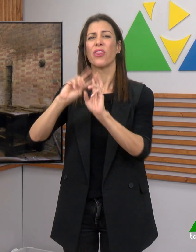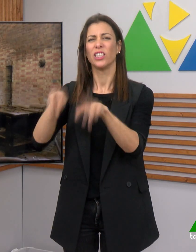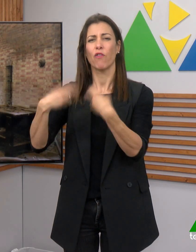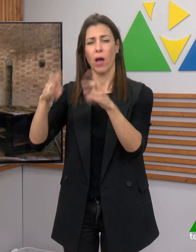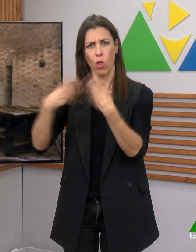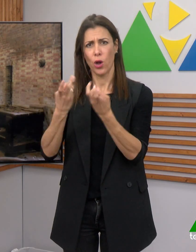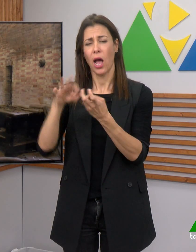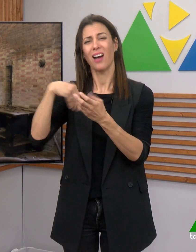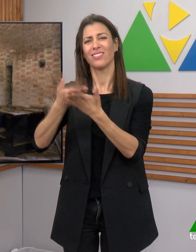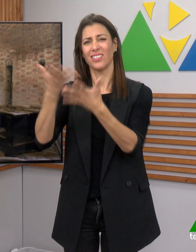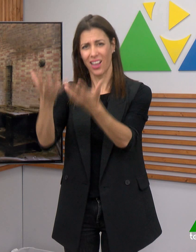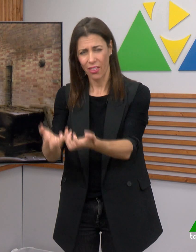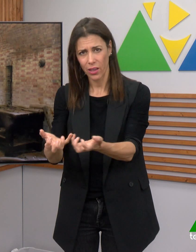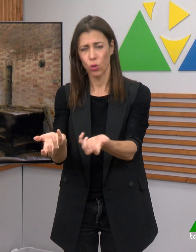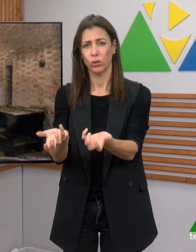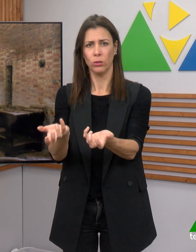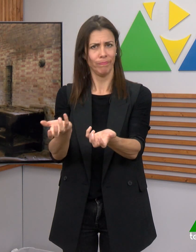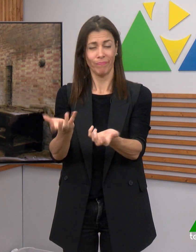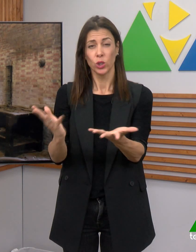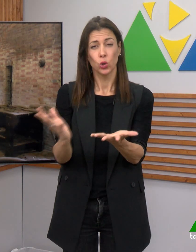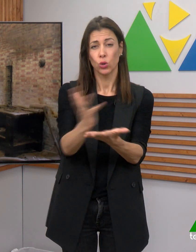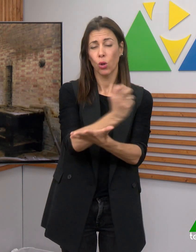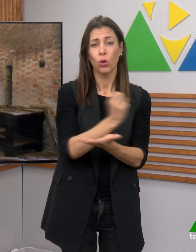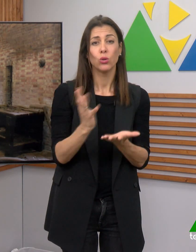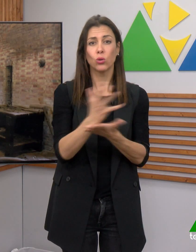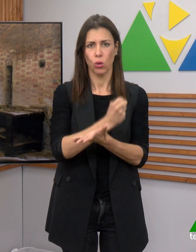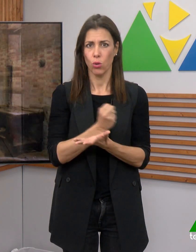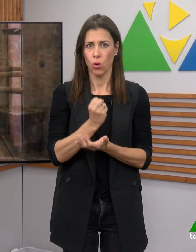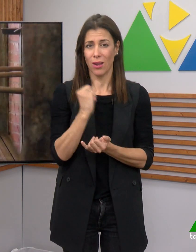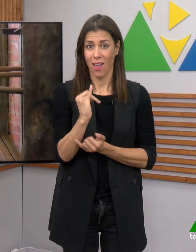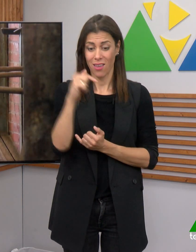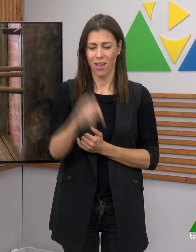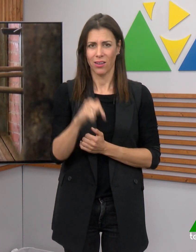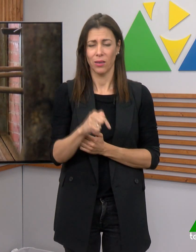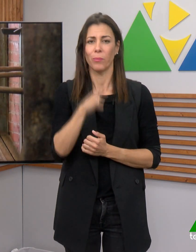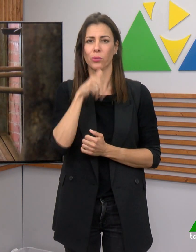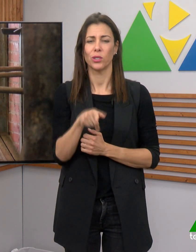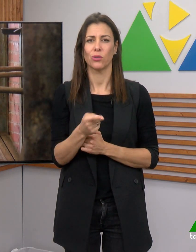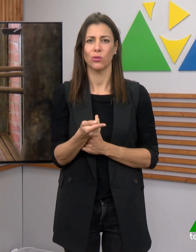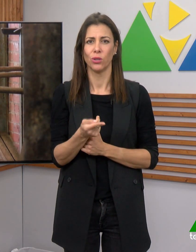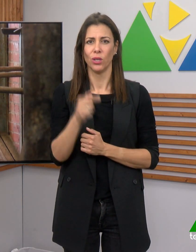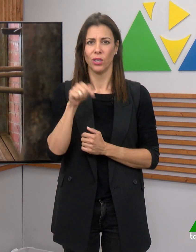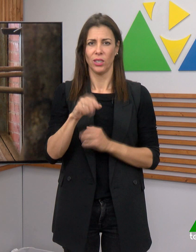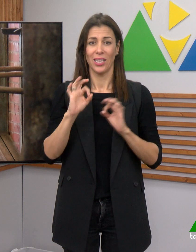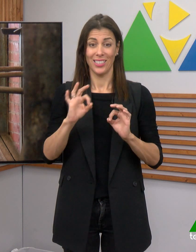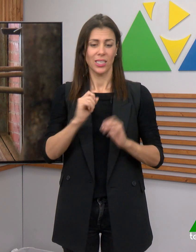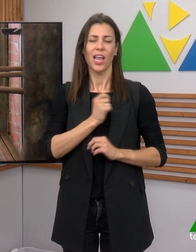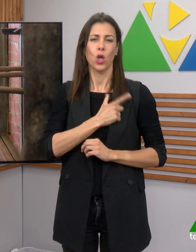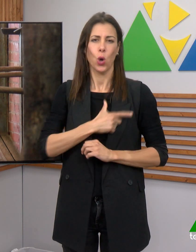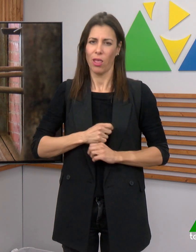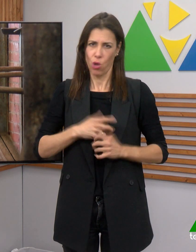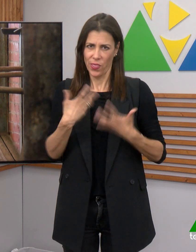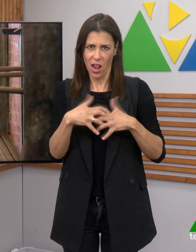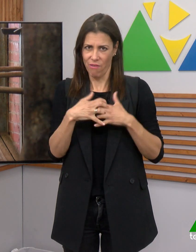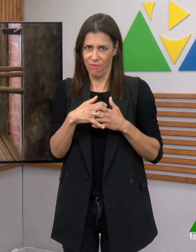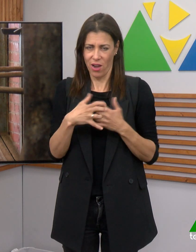los secaderos del azúcar, es decir, todo lo que hay aquí. Por lo tanto, este es el corazón de la